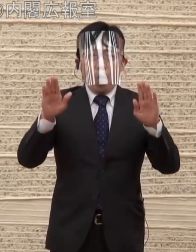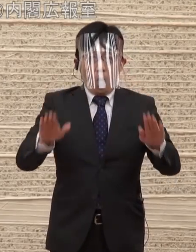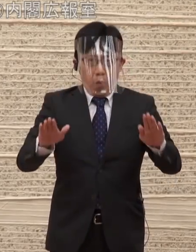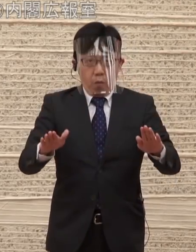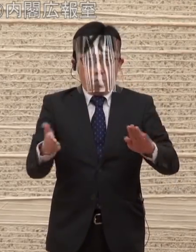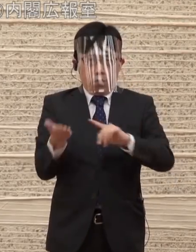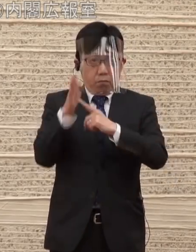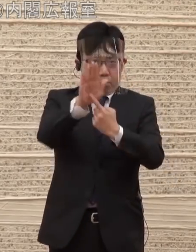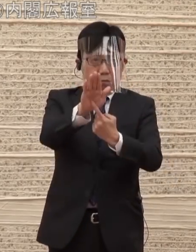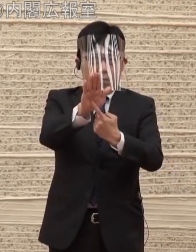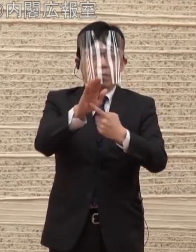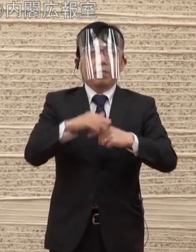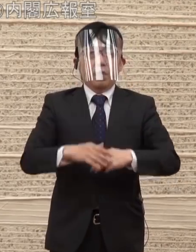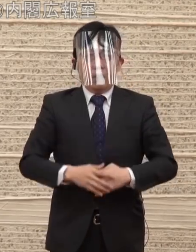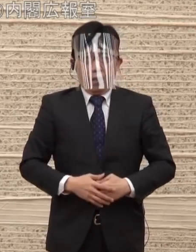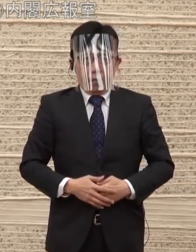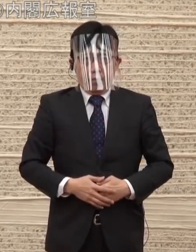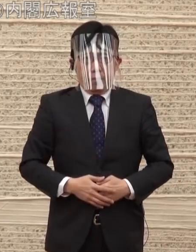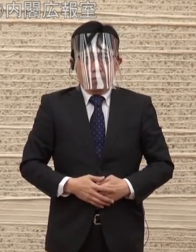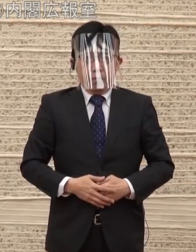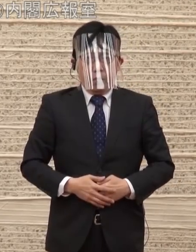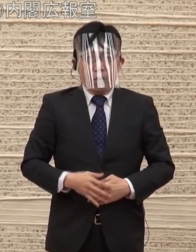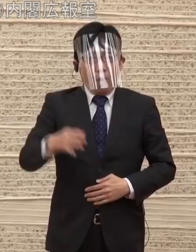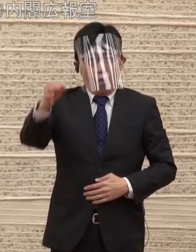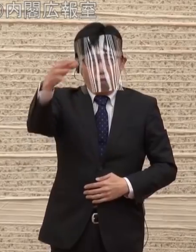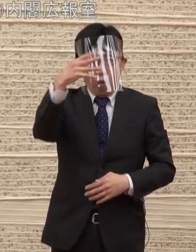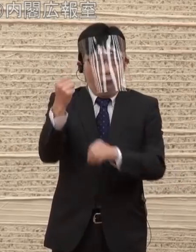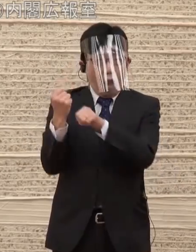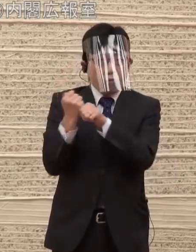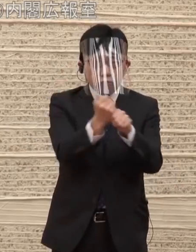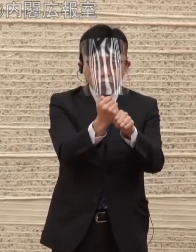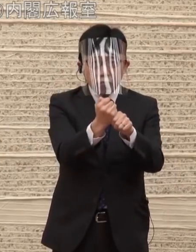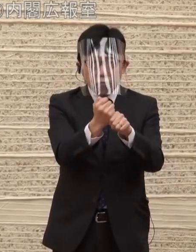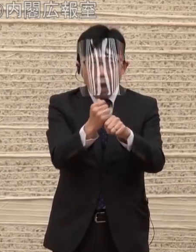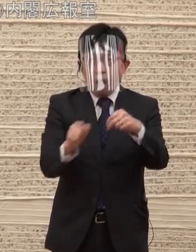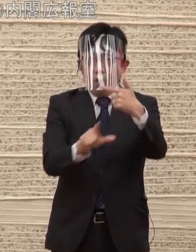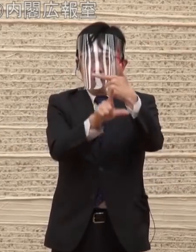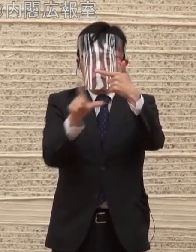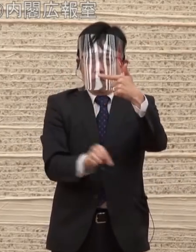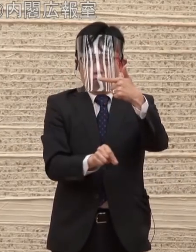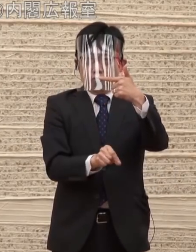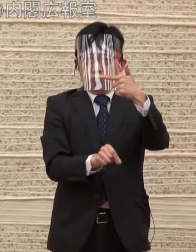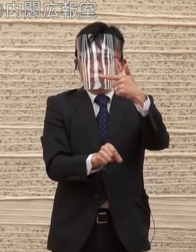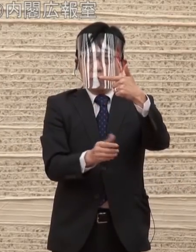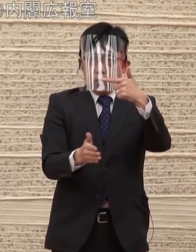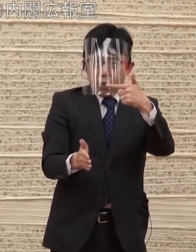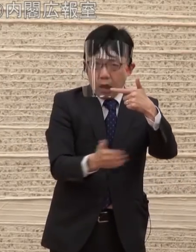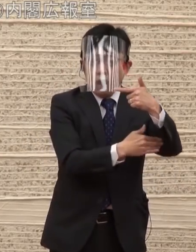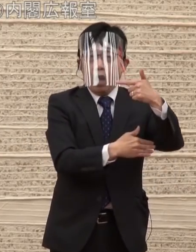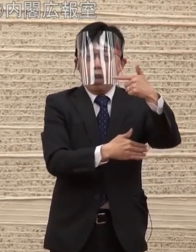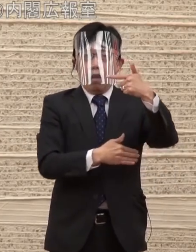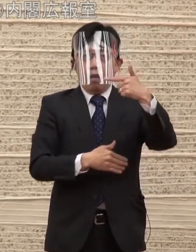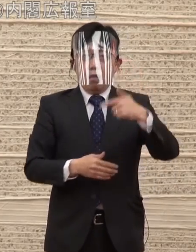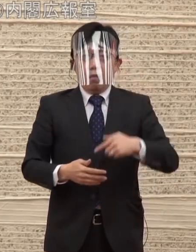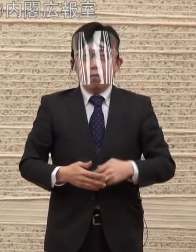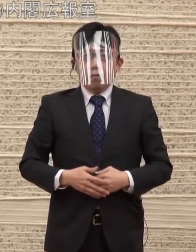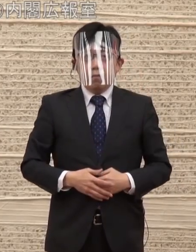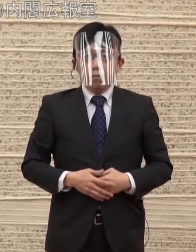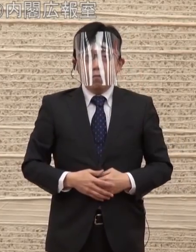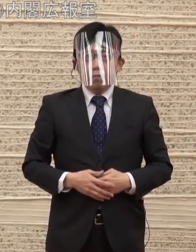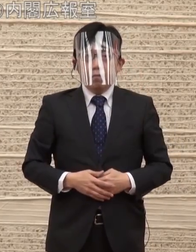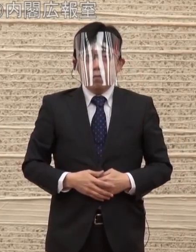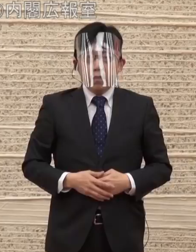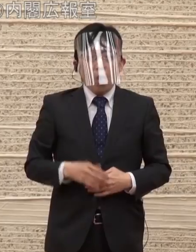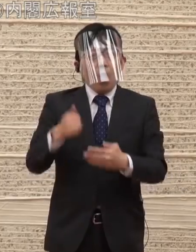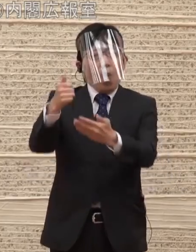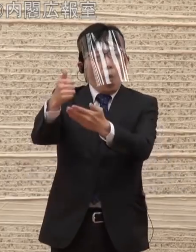たとりあえずなどもらいですまずはの観客